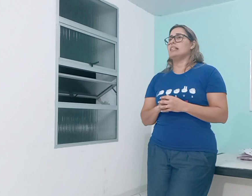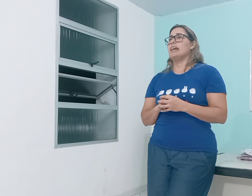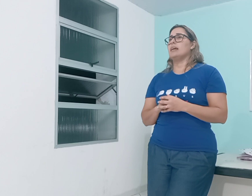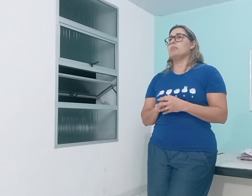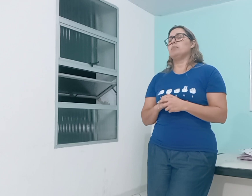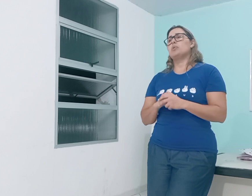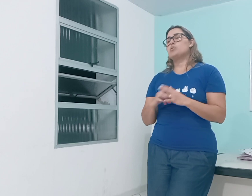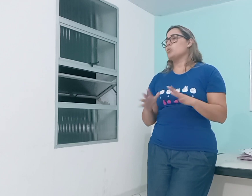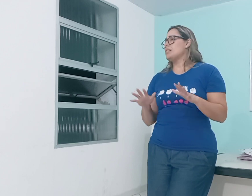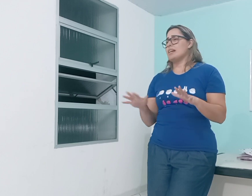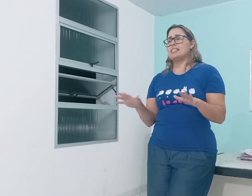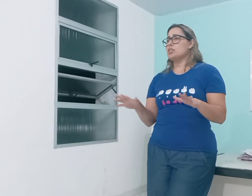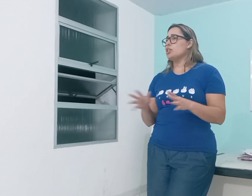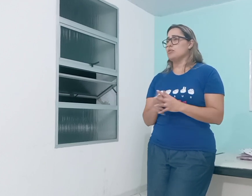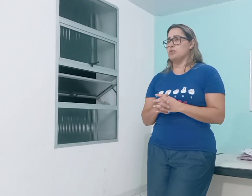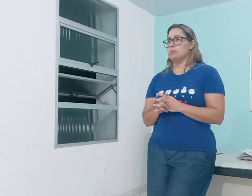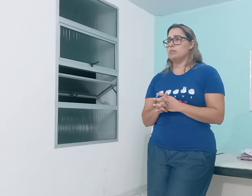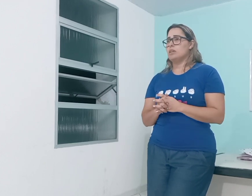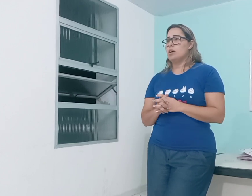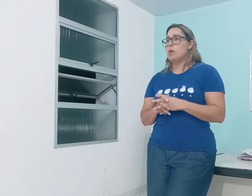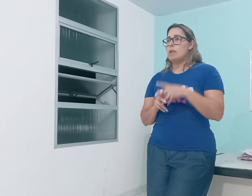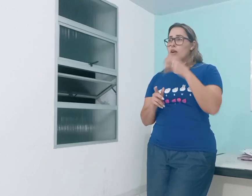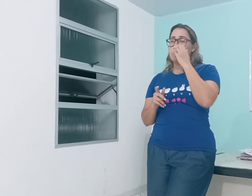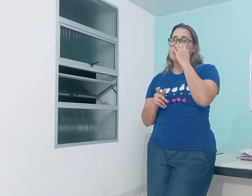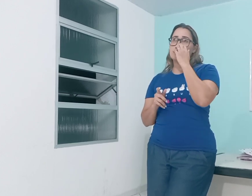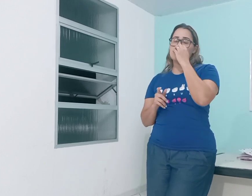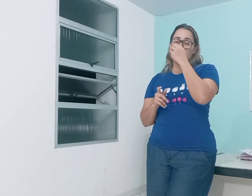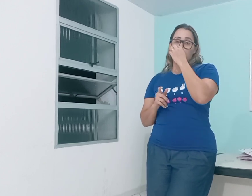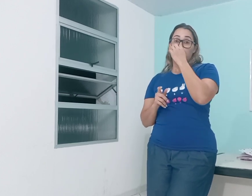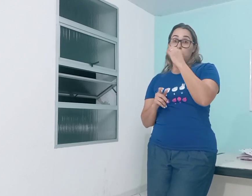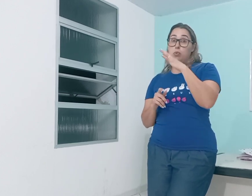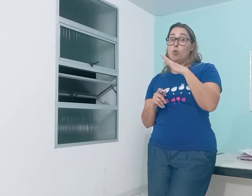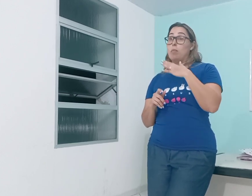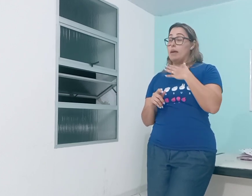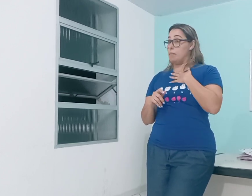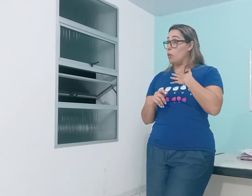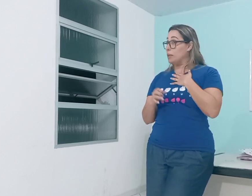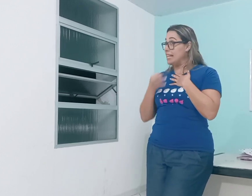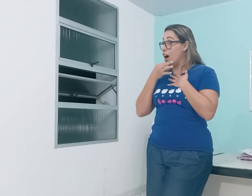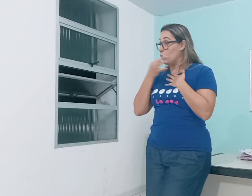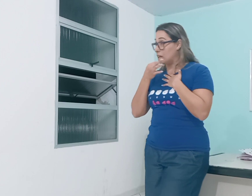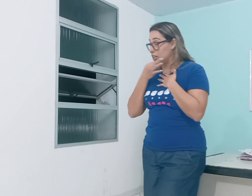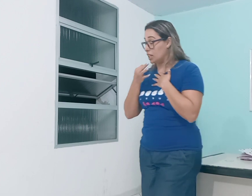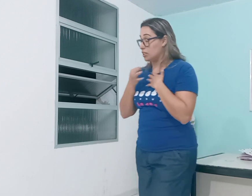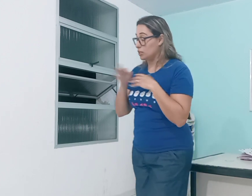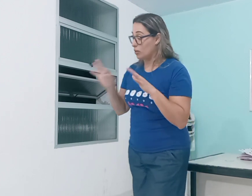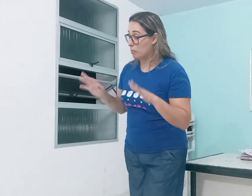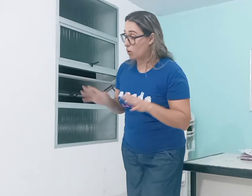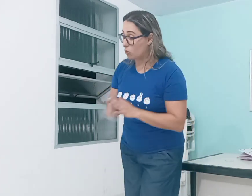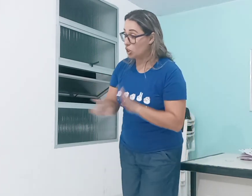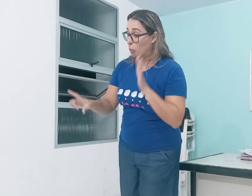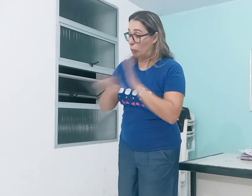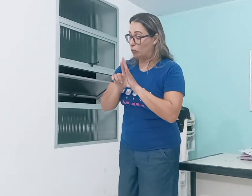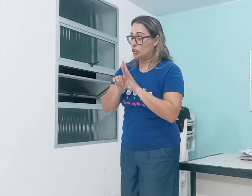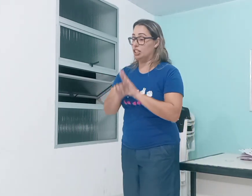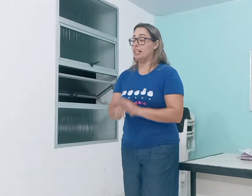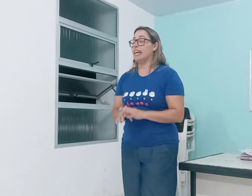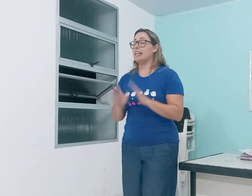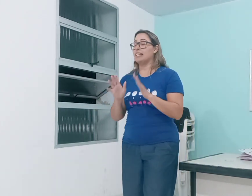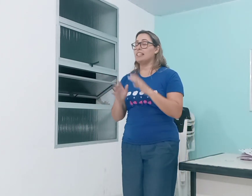Né? Para o surdo, isso é cansativo. Eu penso assim, minha opinião, tá, gente? Não é uma coisa de lei lá dentro da